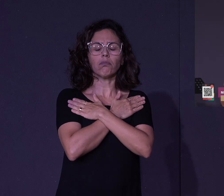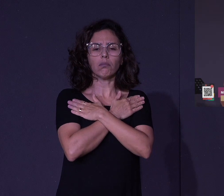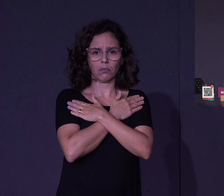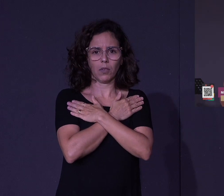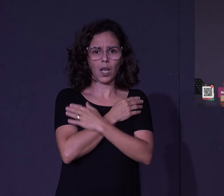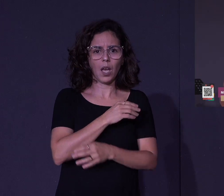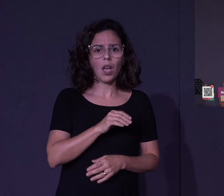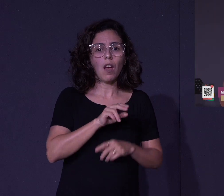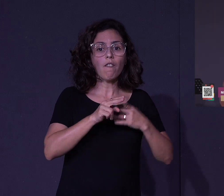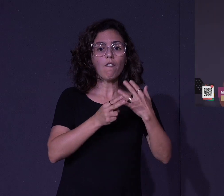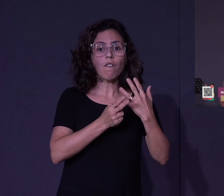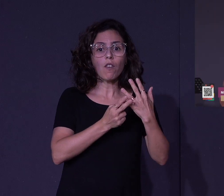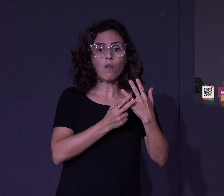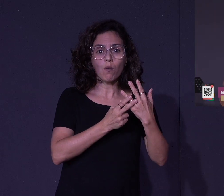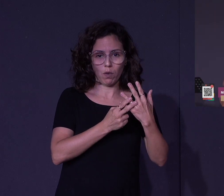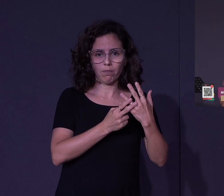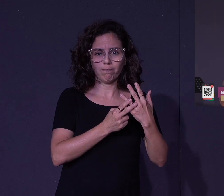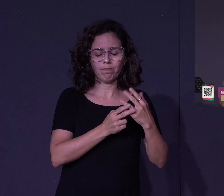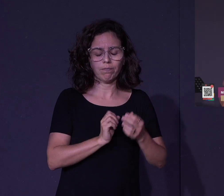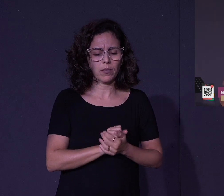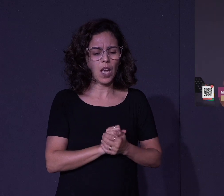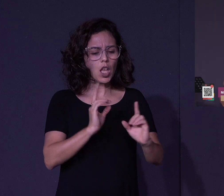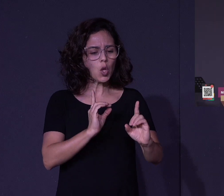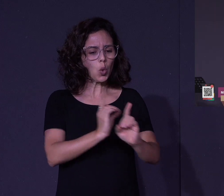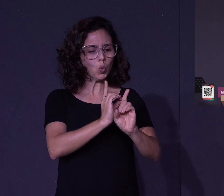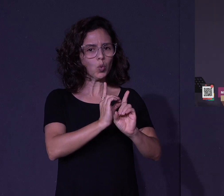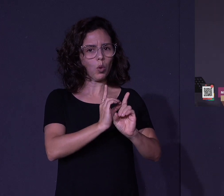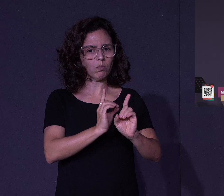igreja? Ele se compadece de mim e de você.